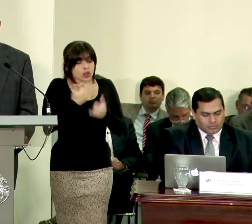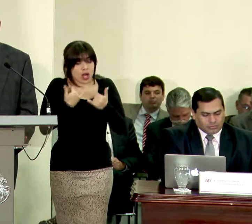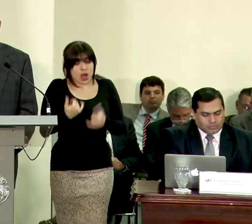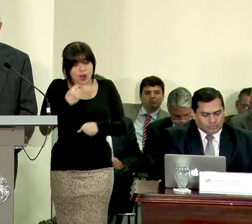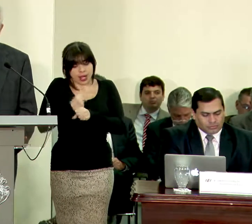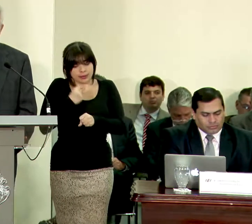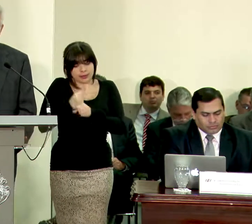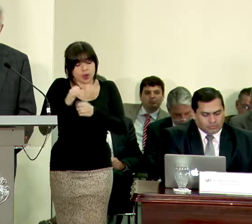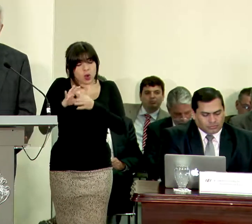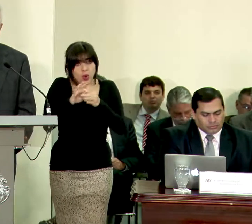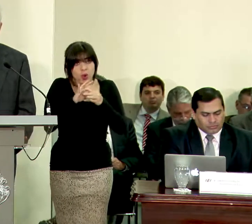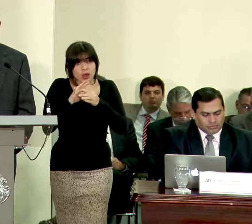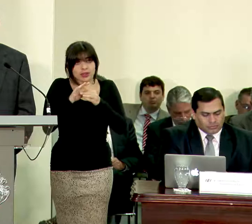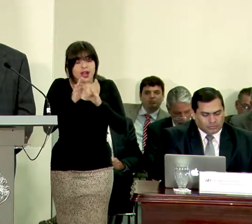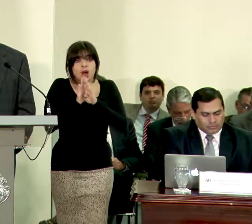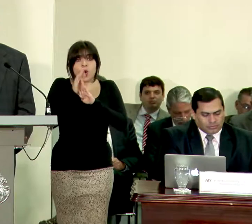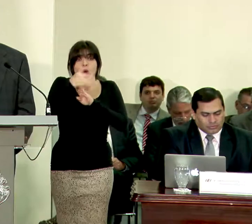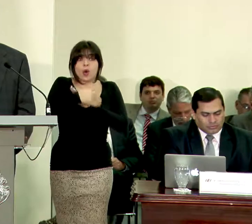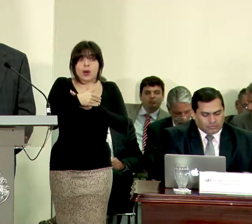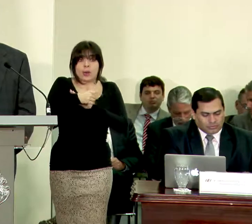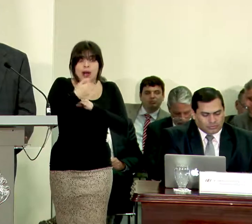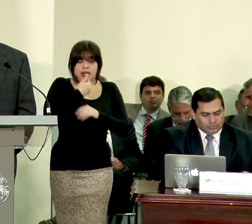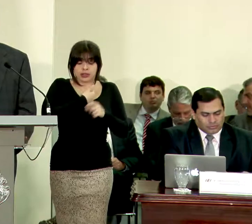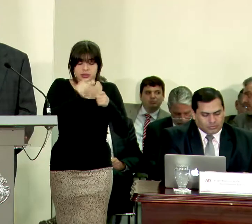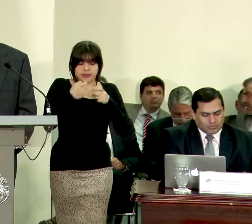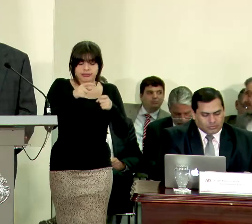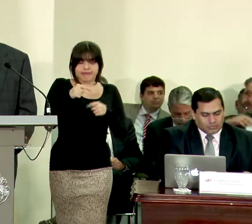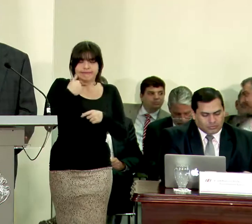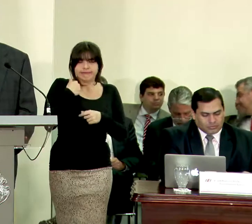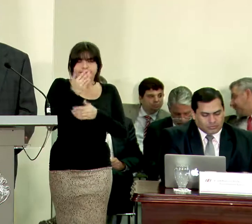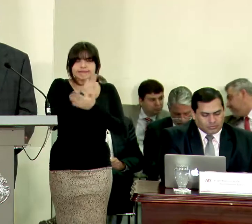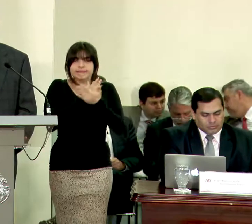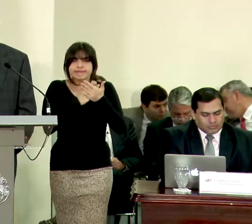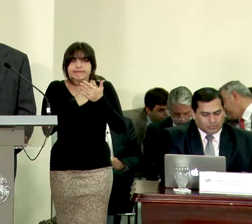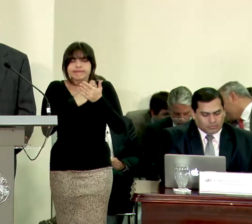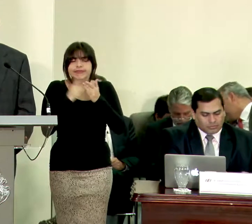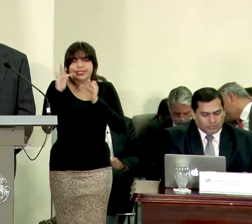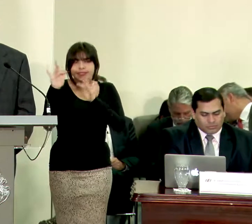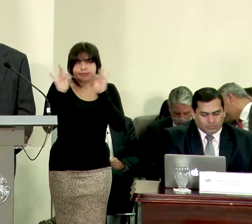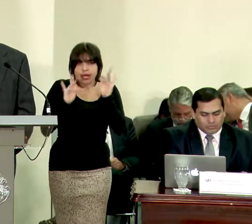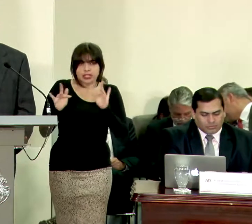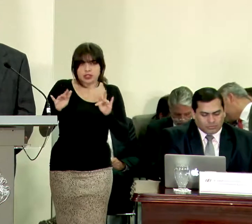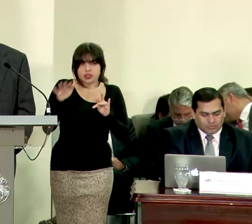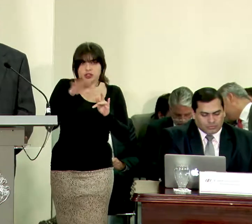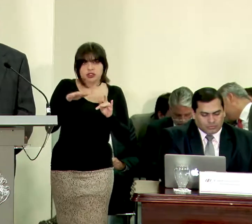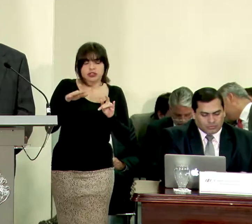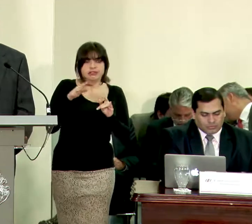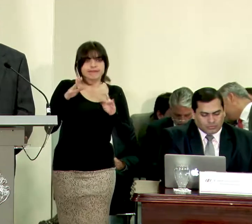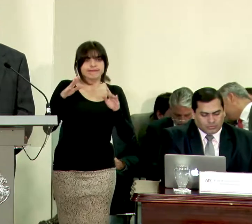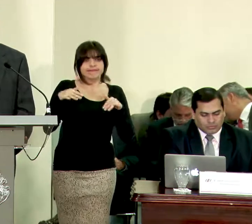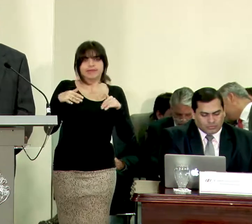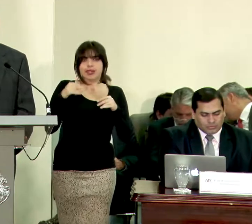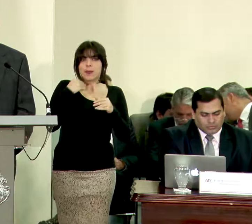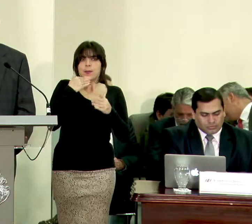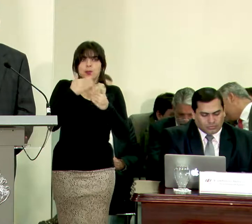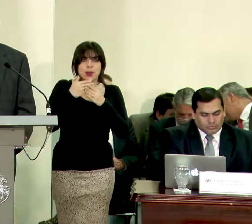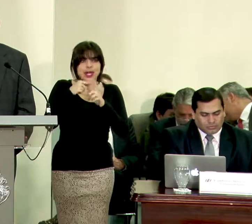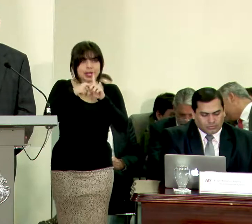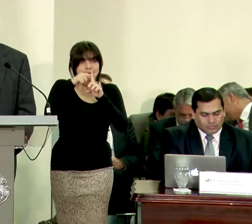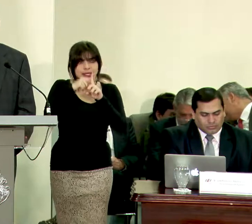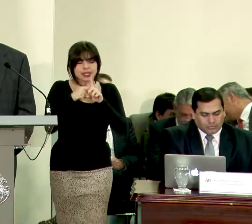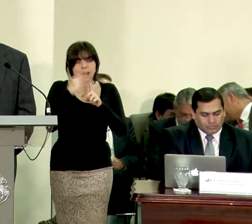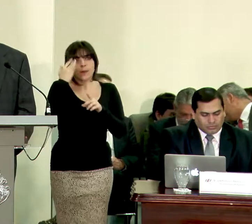coordinando es que la curva soberana tiene algunos espacios en los cuales no hay una buena medición porque no